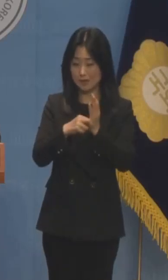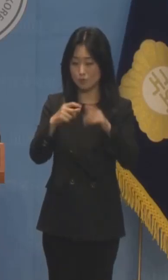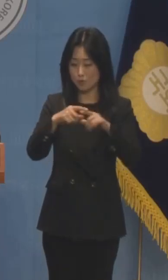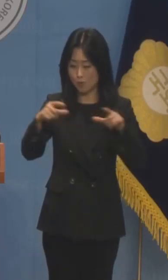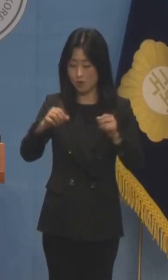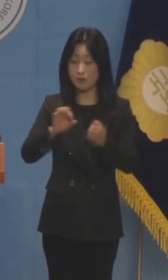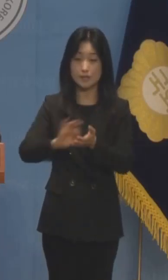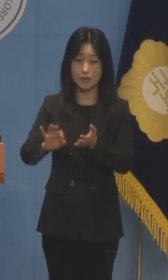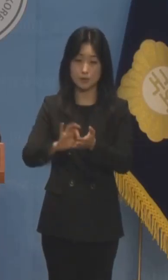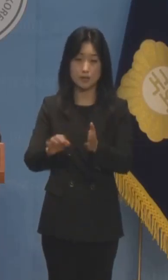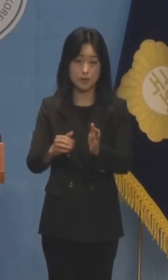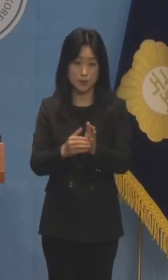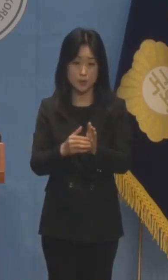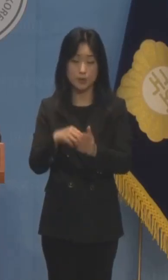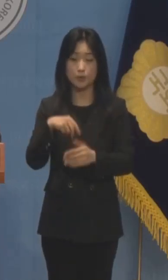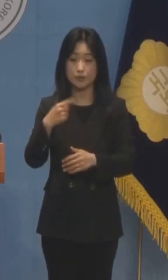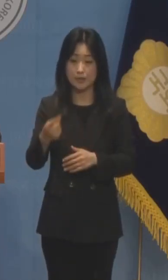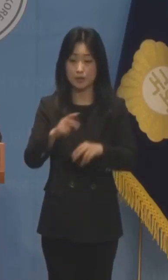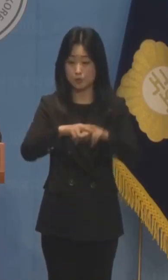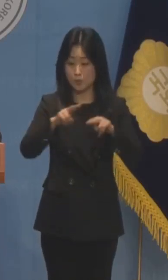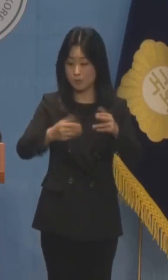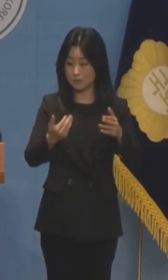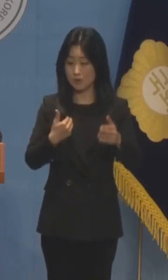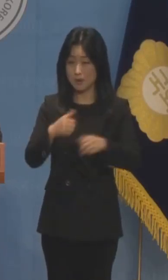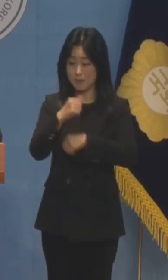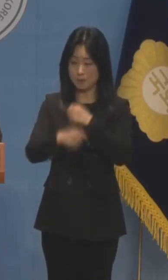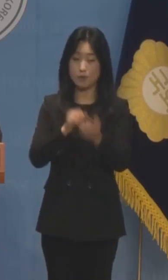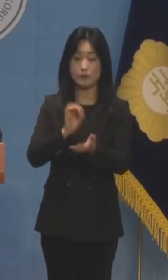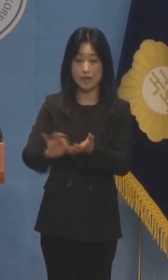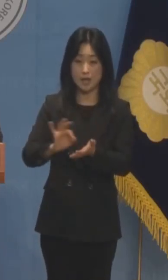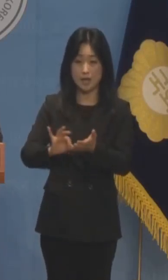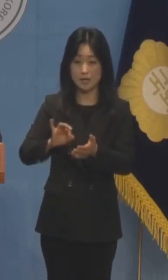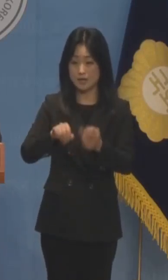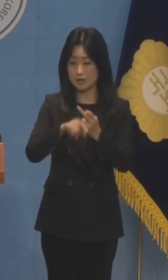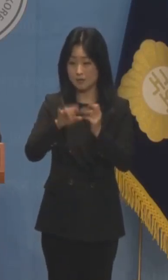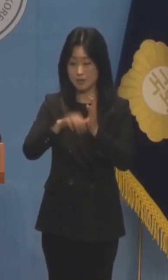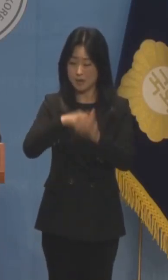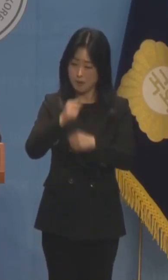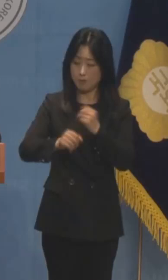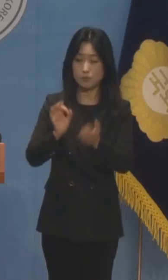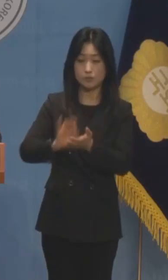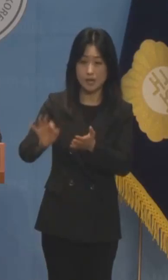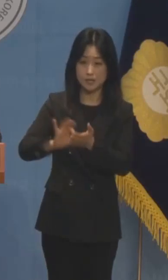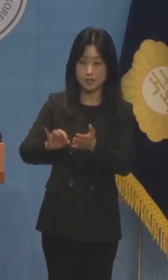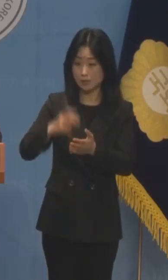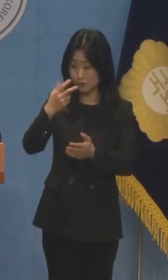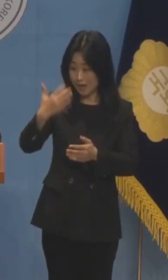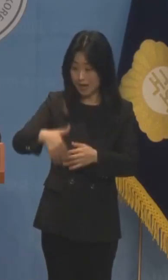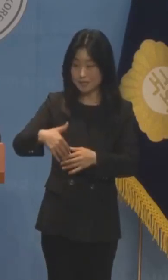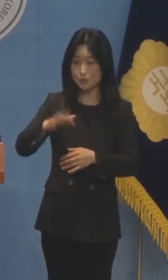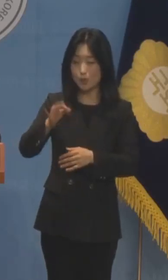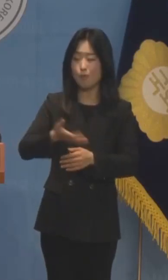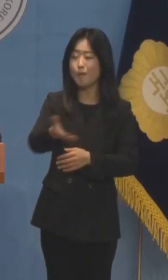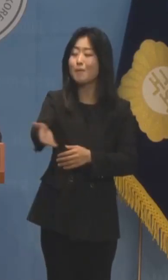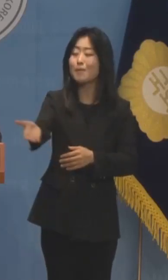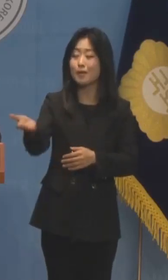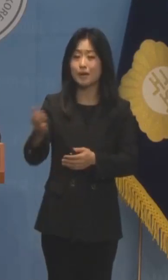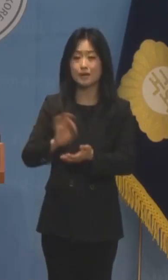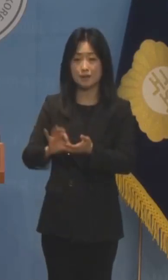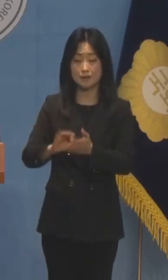것이 확인됐으며 퇴임 전 몰아쓰기, 연말 몰아쓰기, 비수사부서 지급 등의 행태도